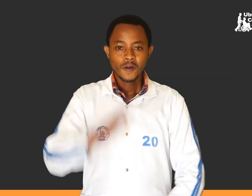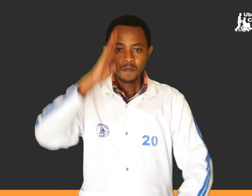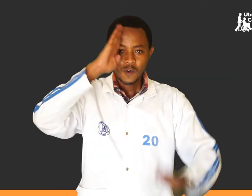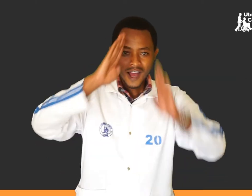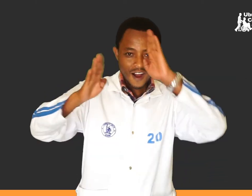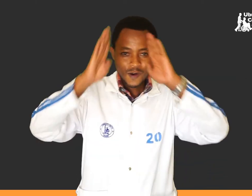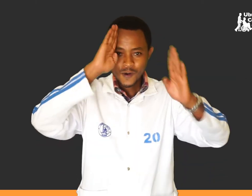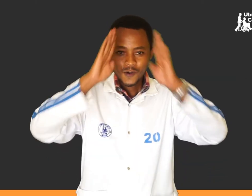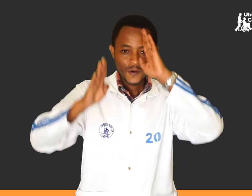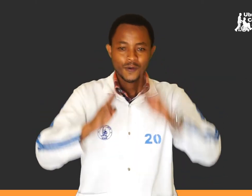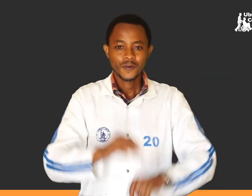Muraho